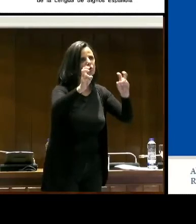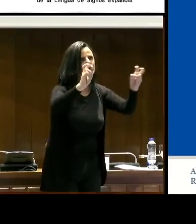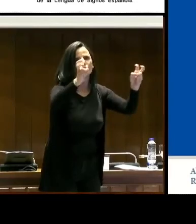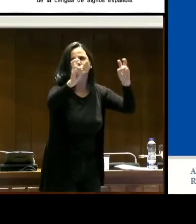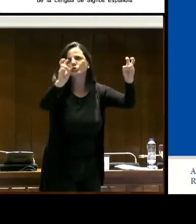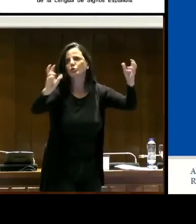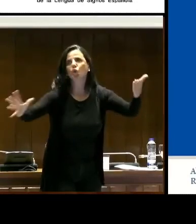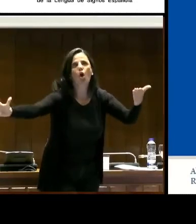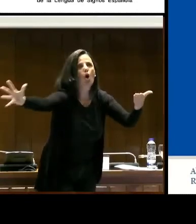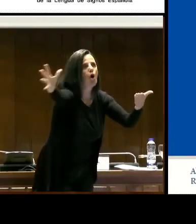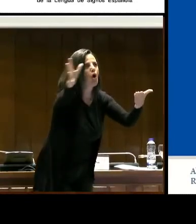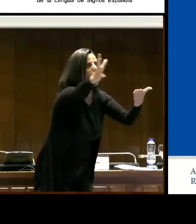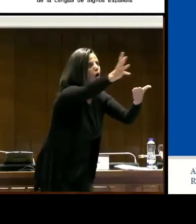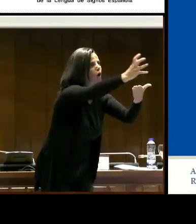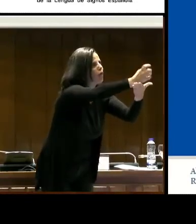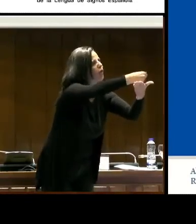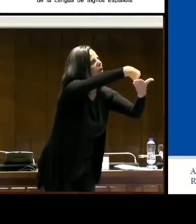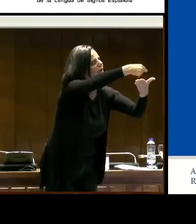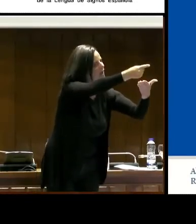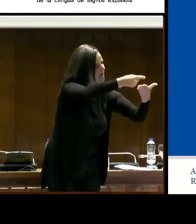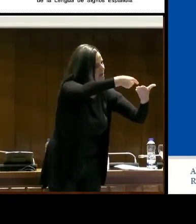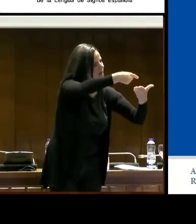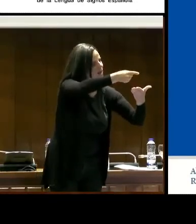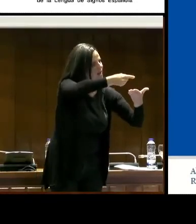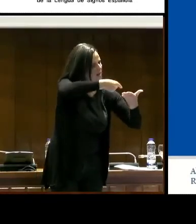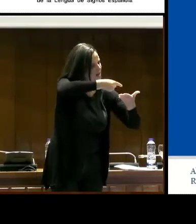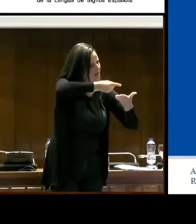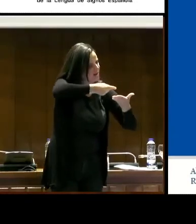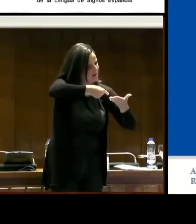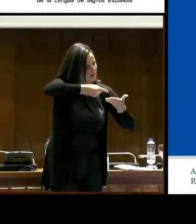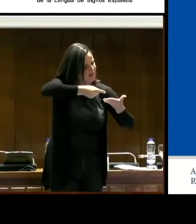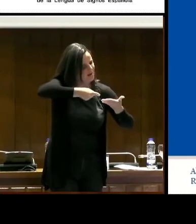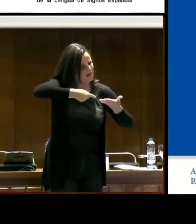de muchos otros, o de todos.